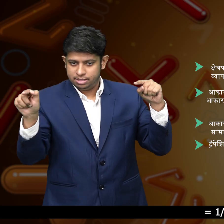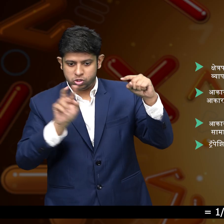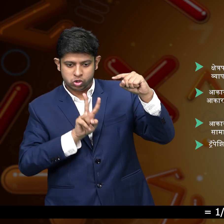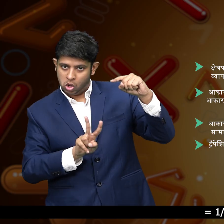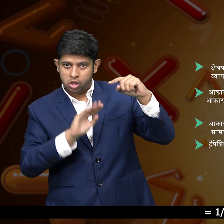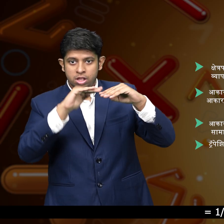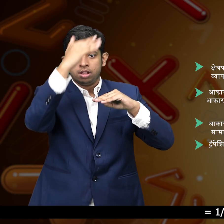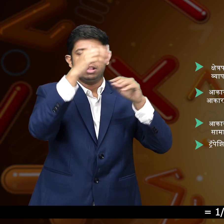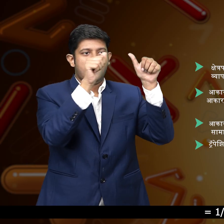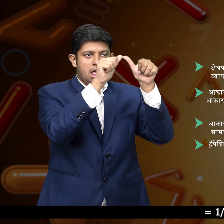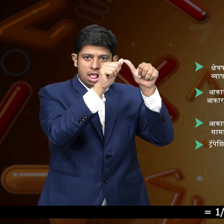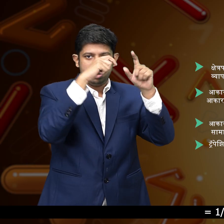H.